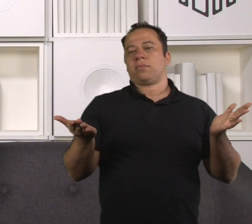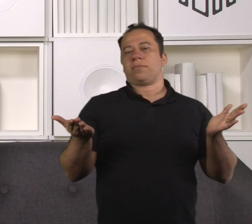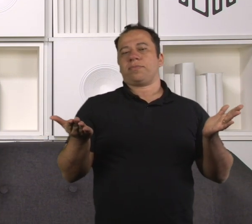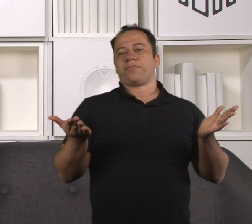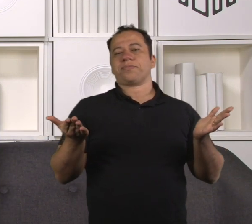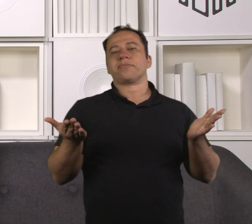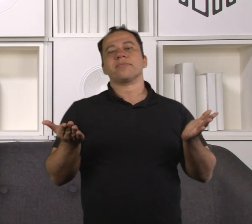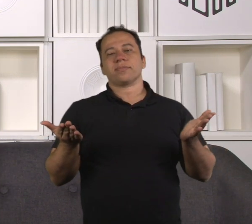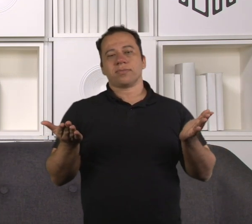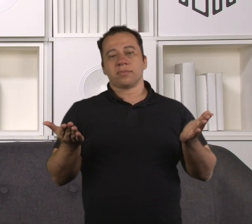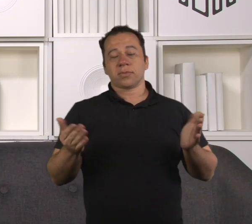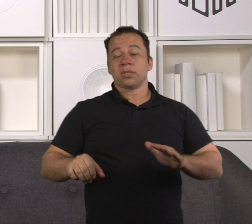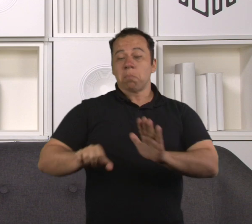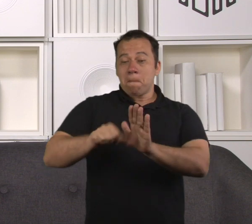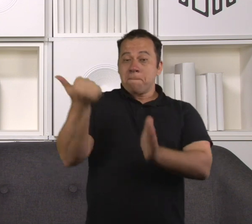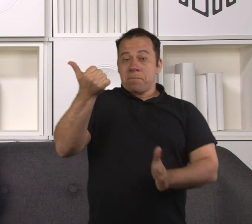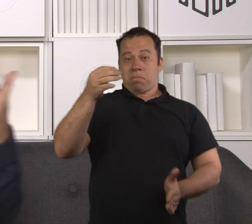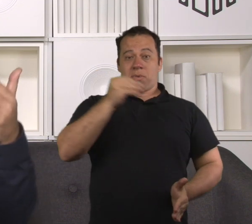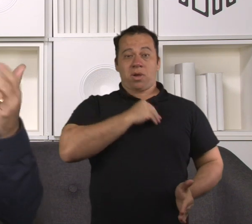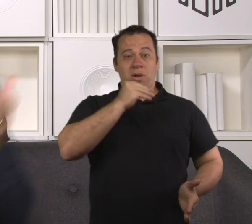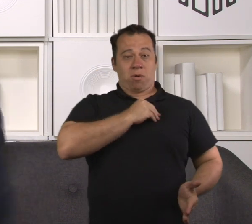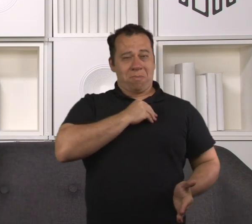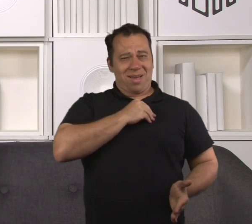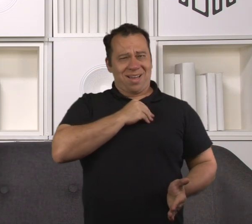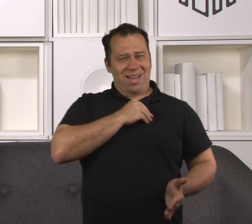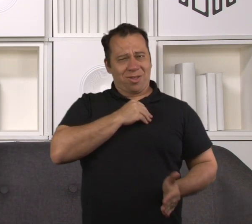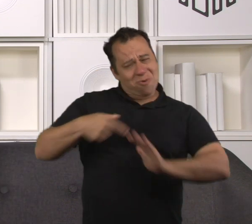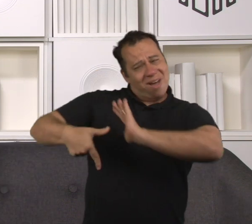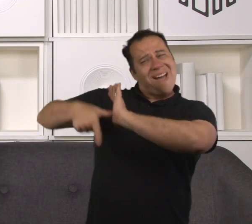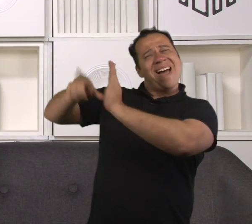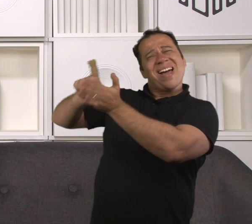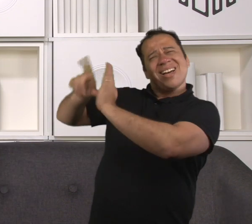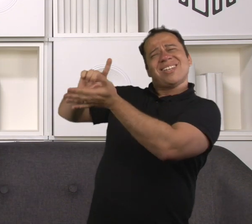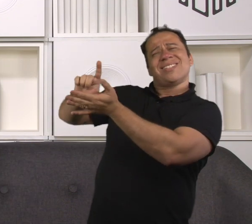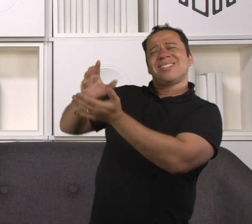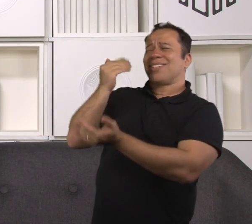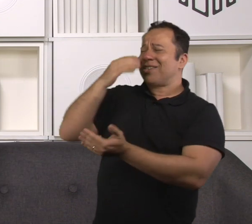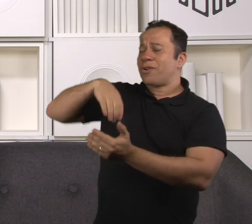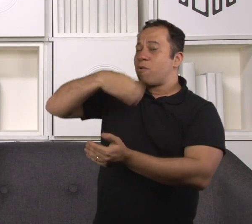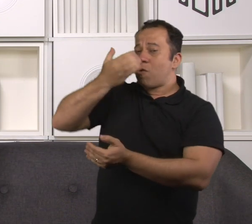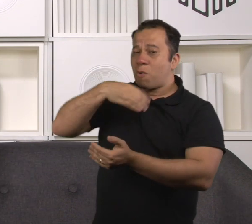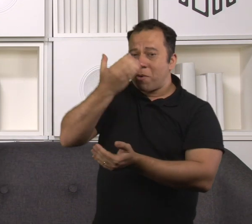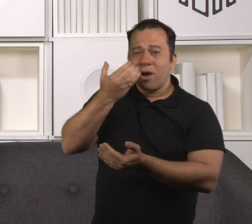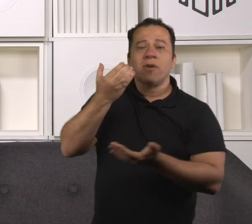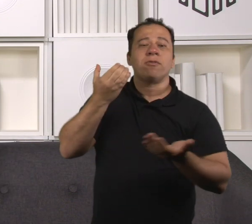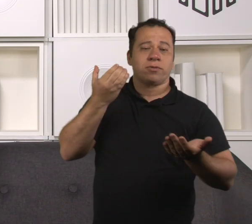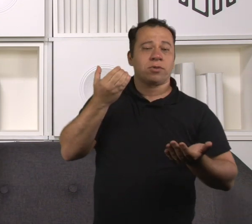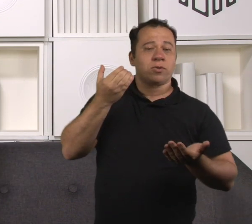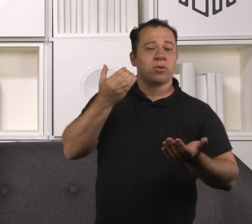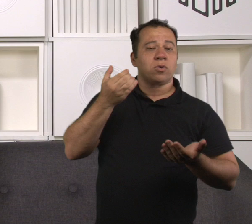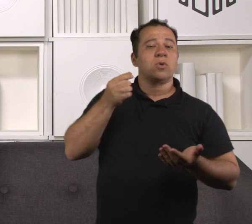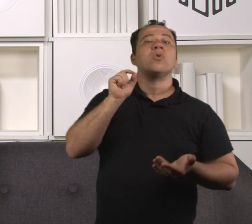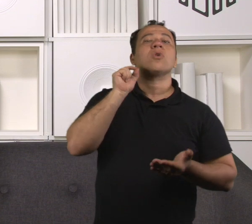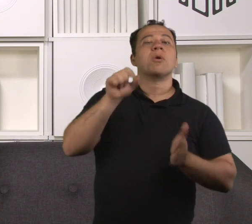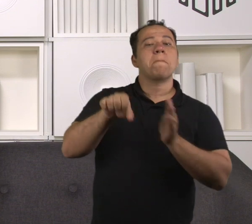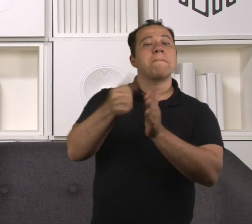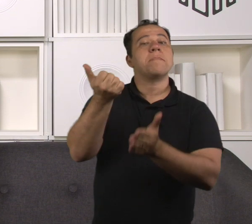que a gente chama de pecado original, comer do fruto da árvore do conhecimento do bem e do mal, eu tenho insistido nisso, dito isso para